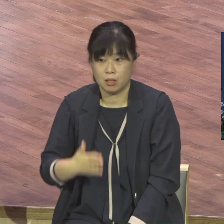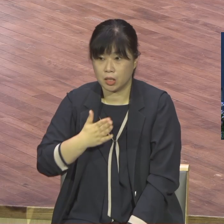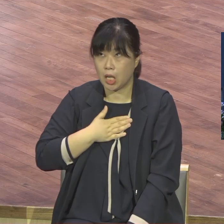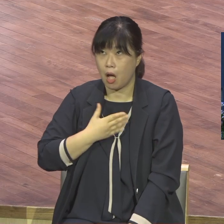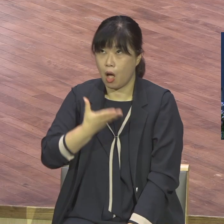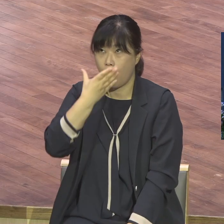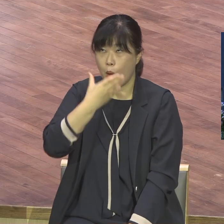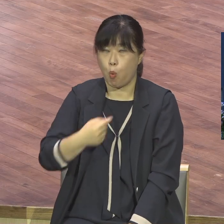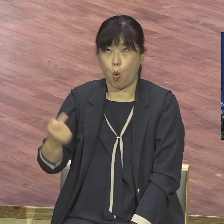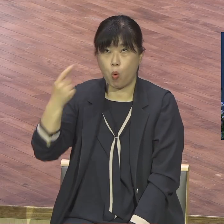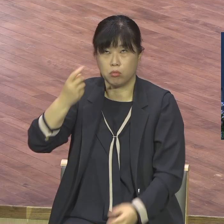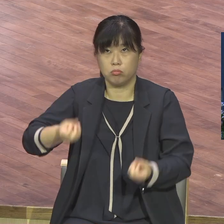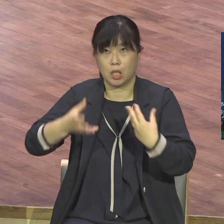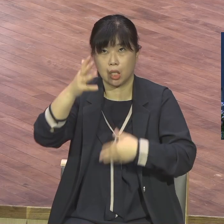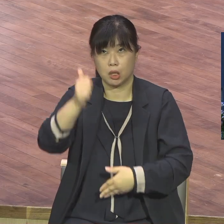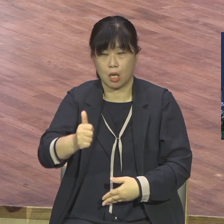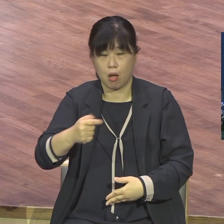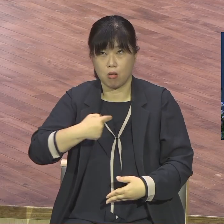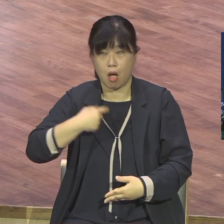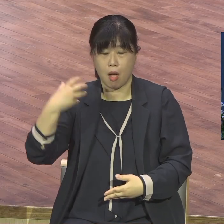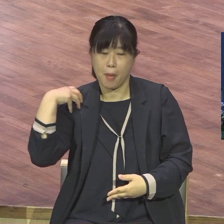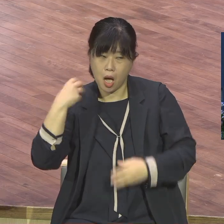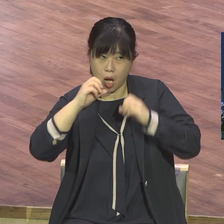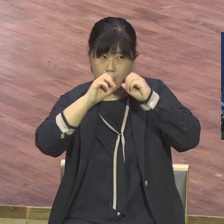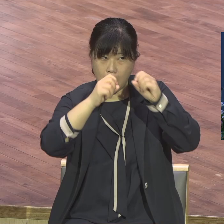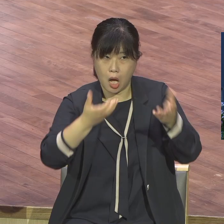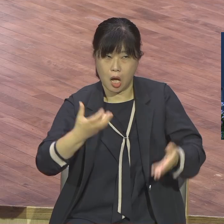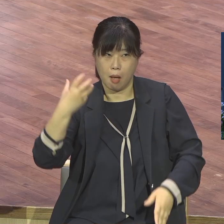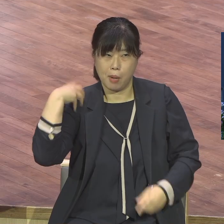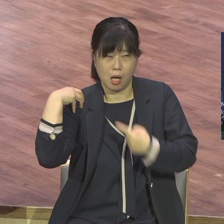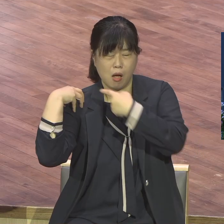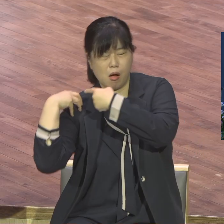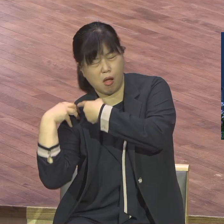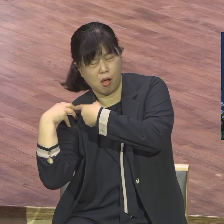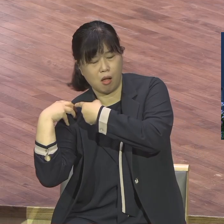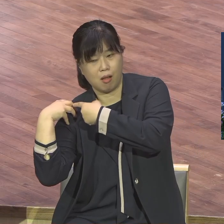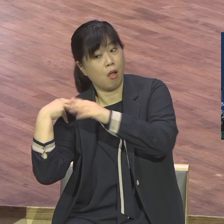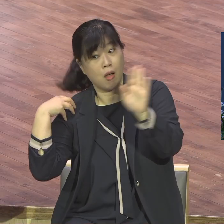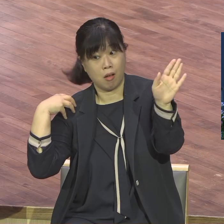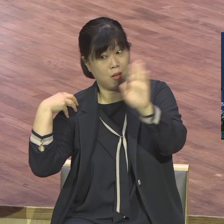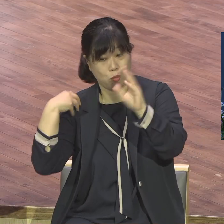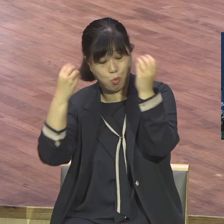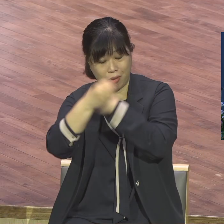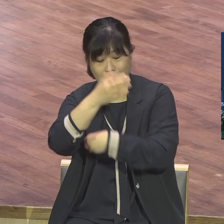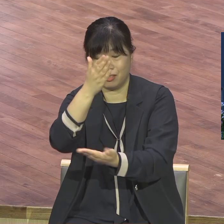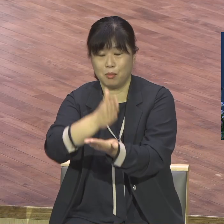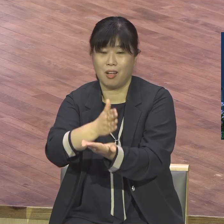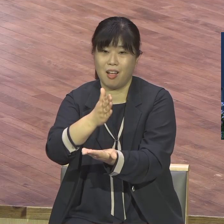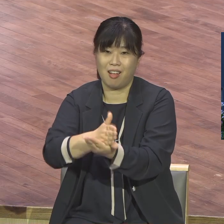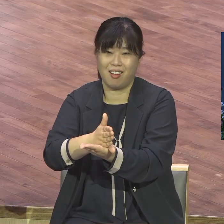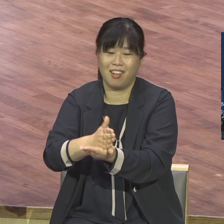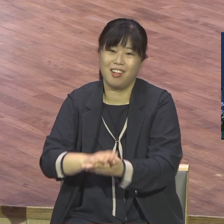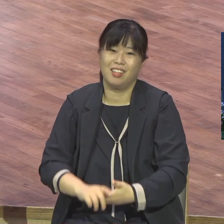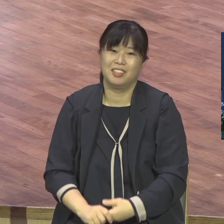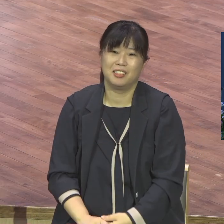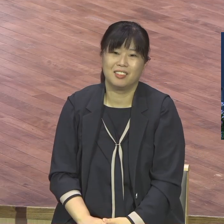감당하는 것은요 사실 부담스러운 게 아니에요. 하나님께서 주신 가장